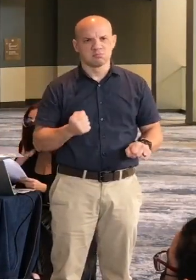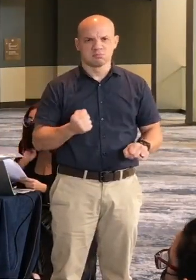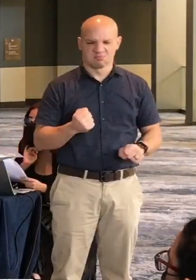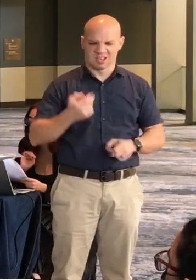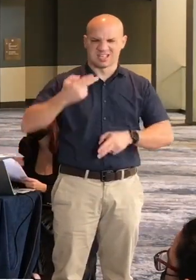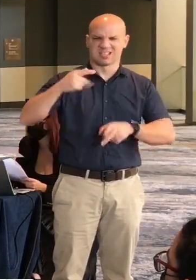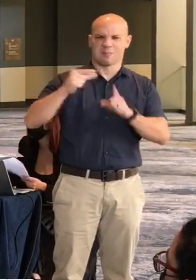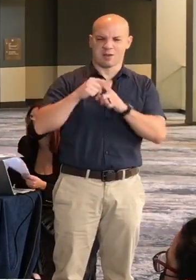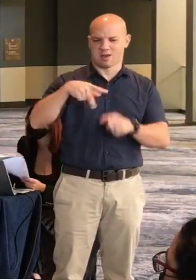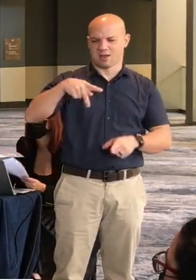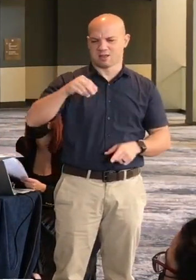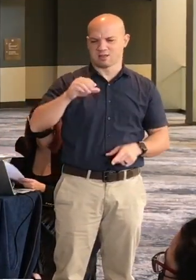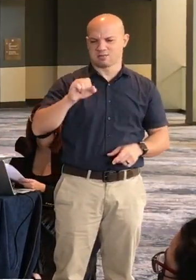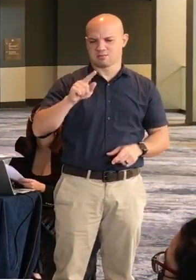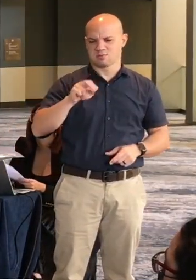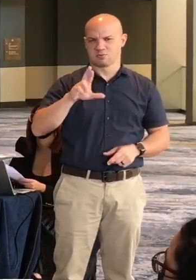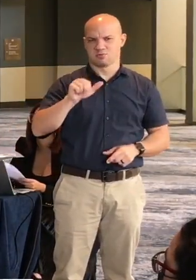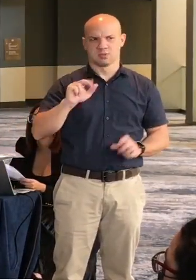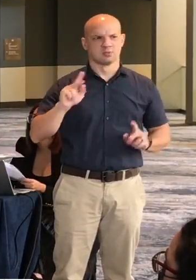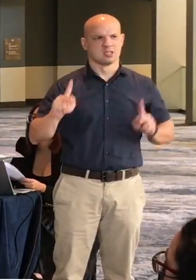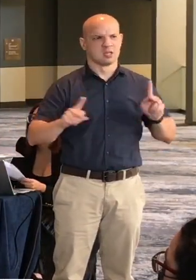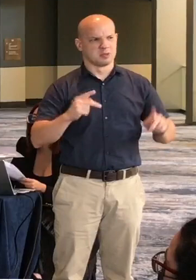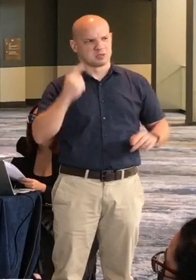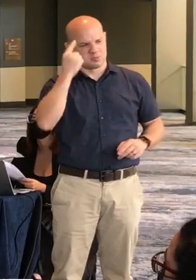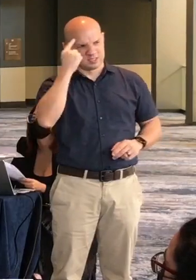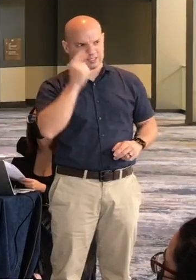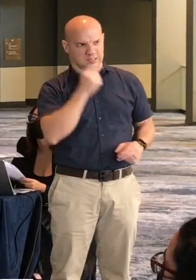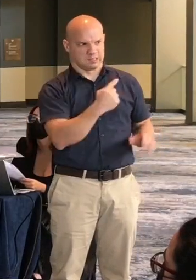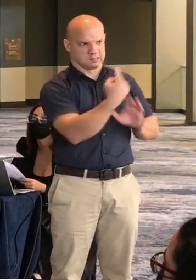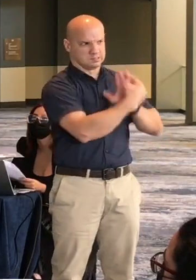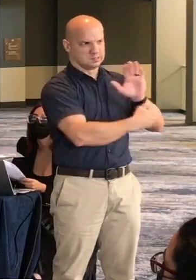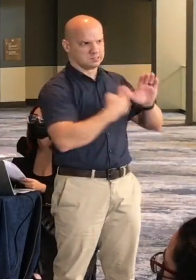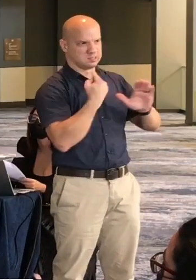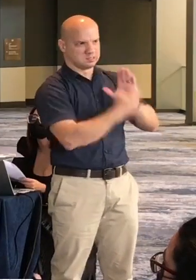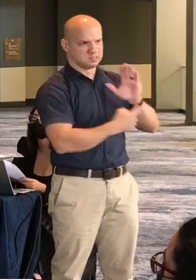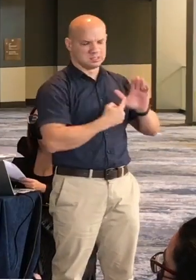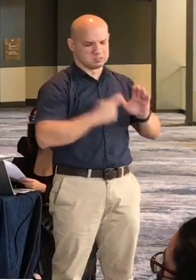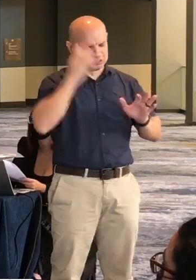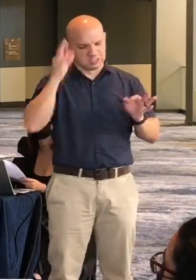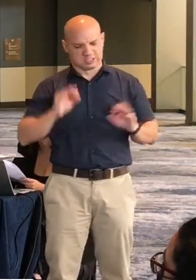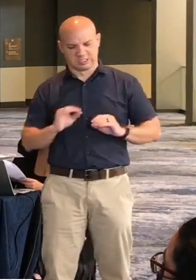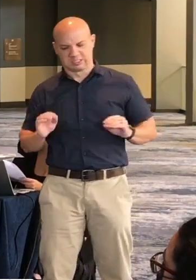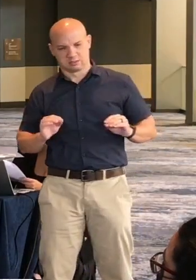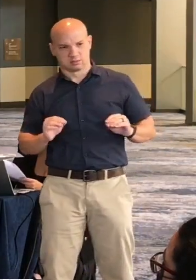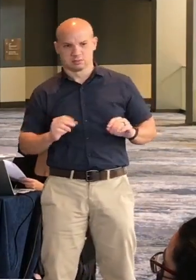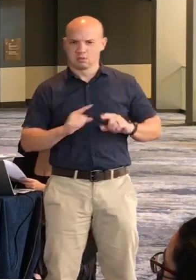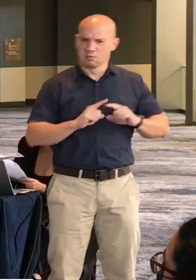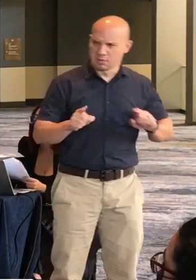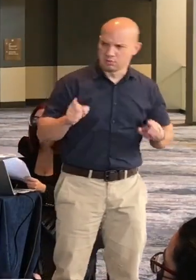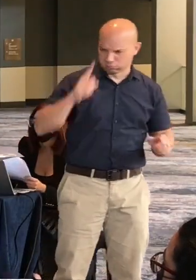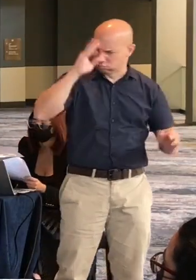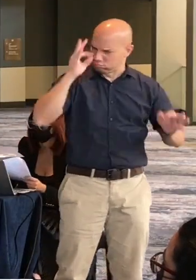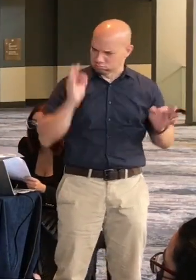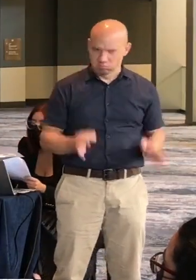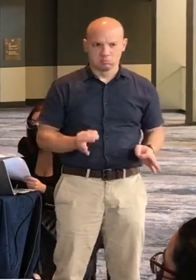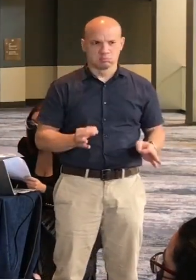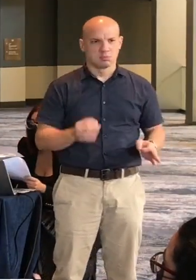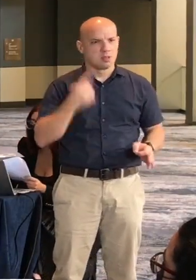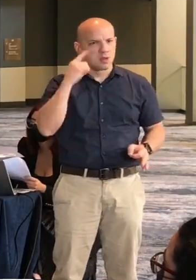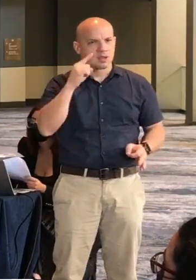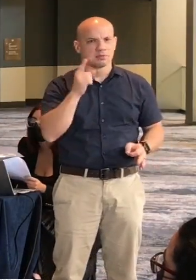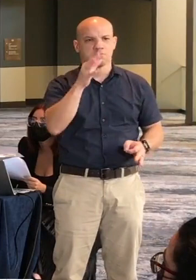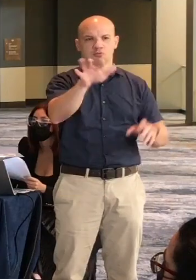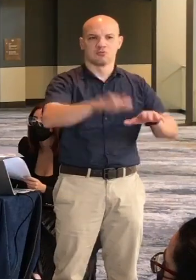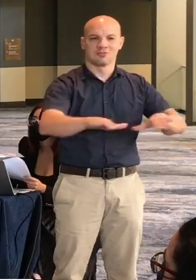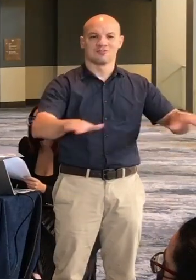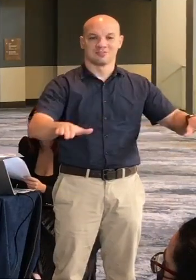las críticas no se atreven a tomarla, y el futuro y la preocupación del futuro de nuestros niños. Él se une hoy,